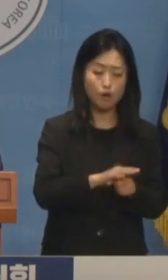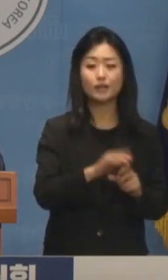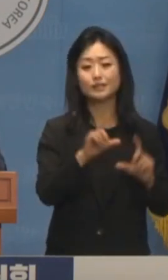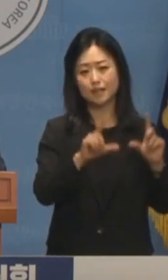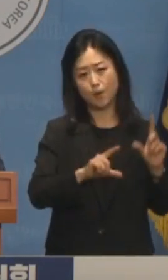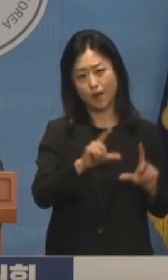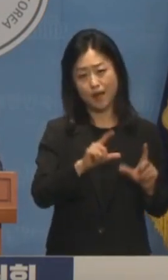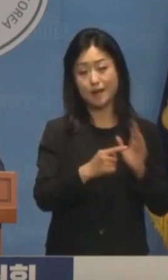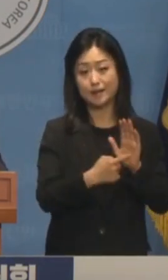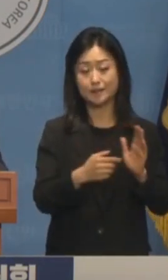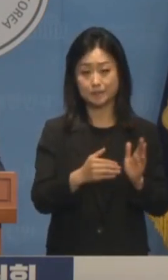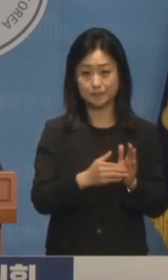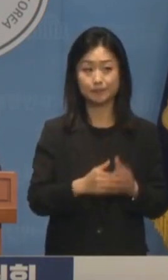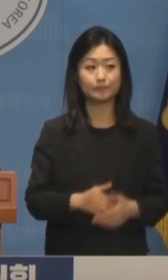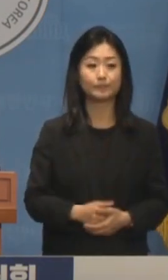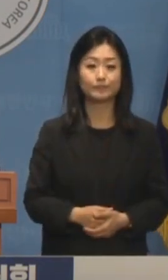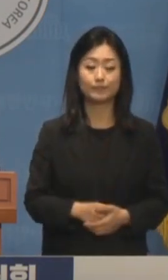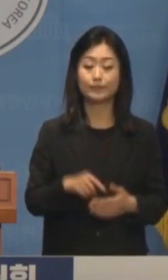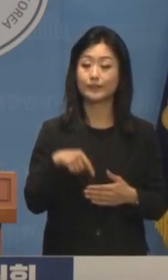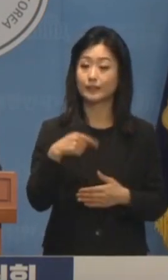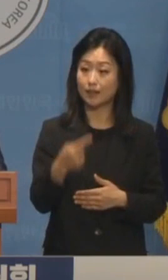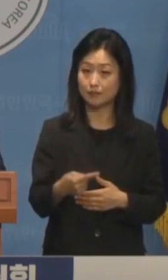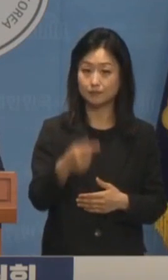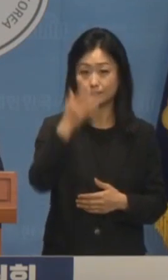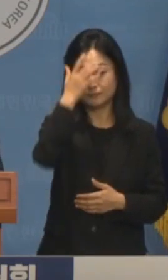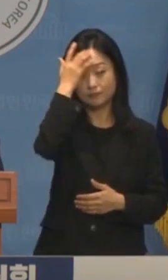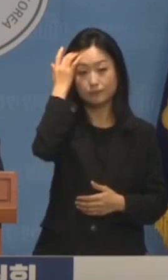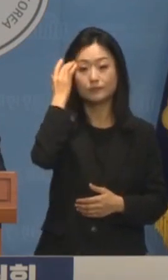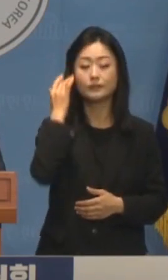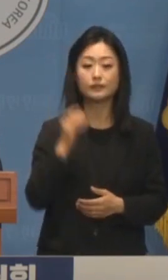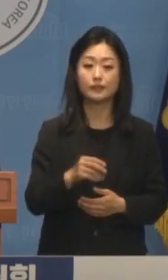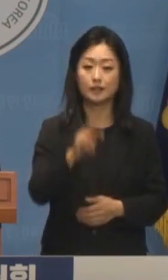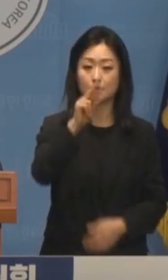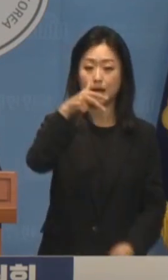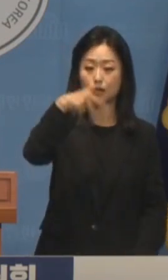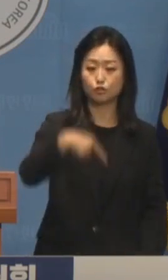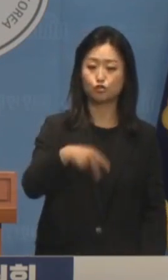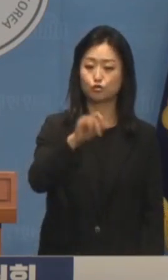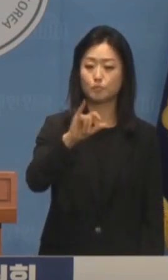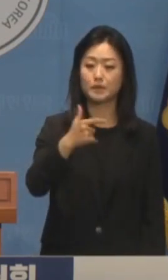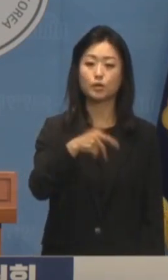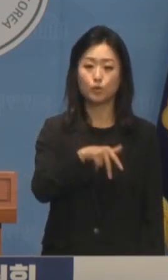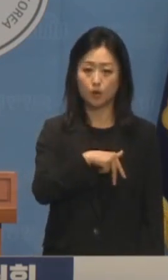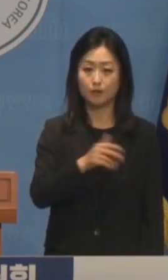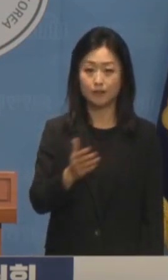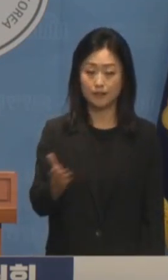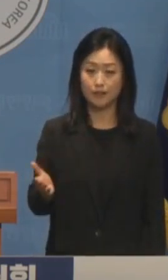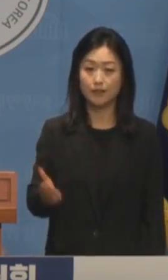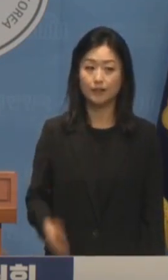심정들을 말씀해 주셨습니다. 예, 다음 발언은 을지로위원장 박주민 의원님 모시고 발언 듣겠습니다.